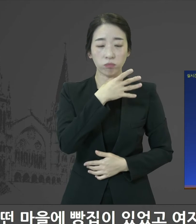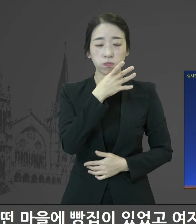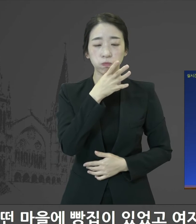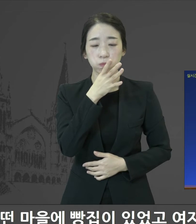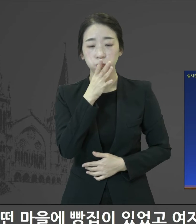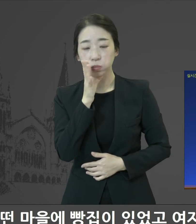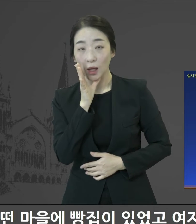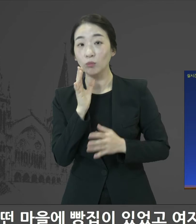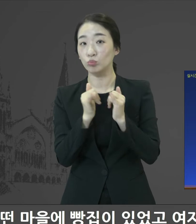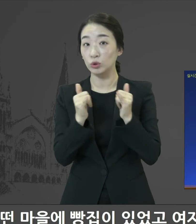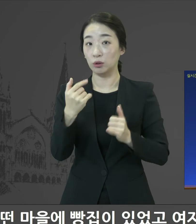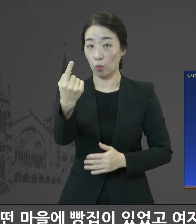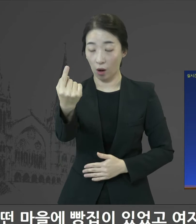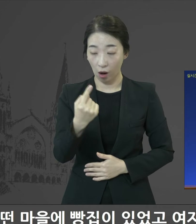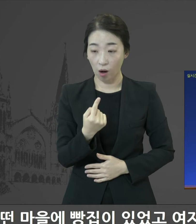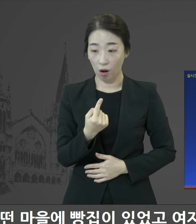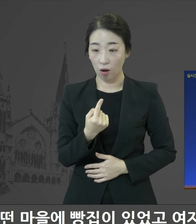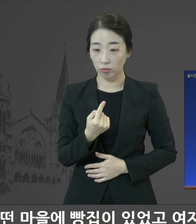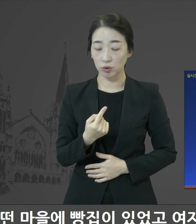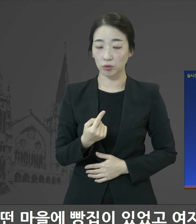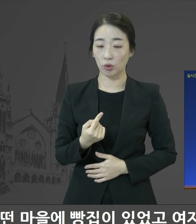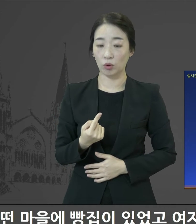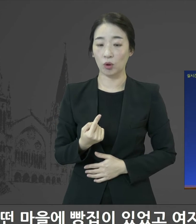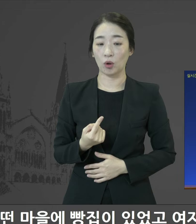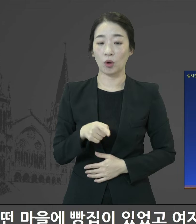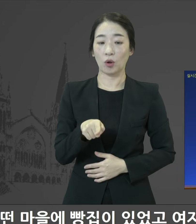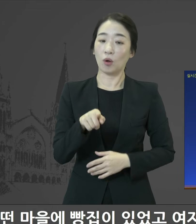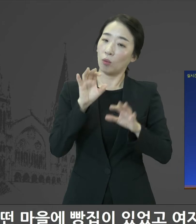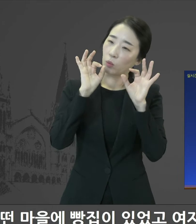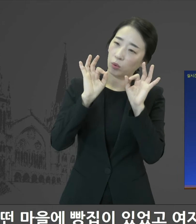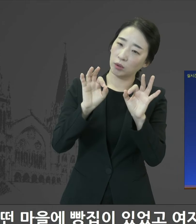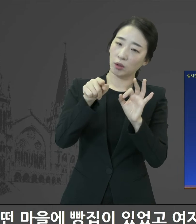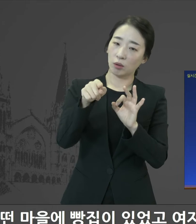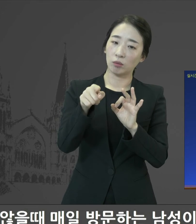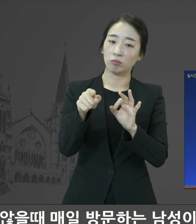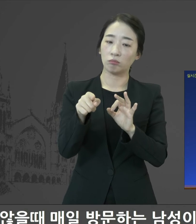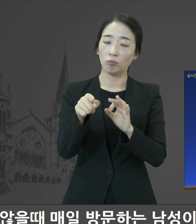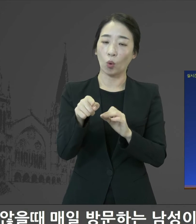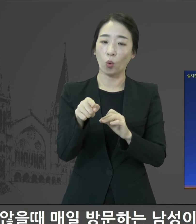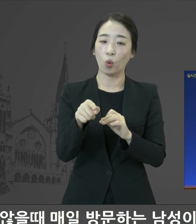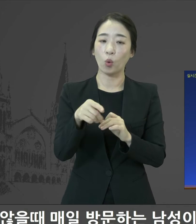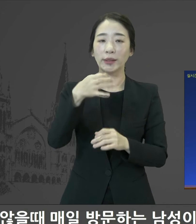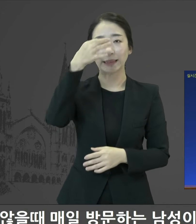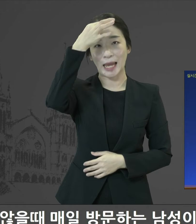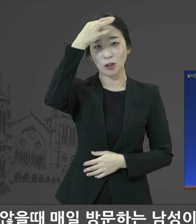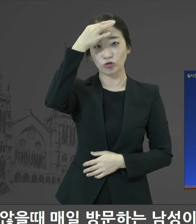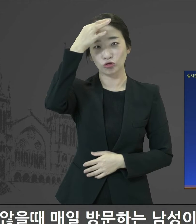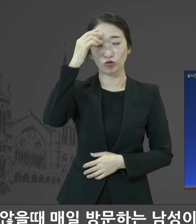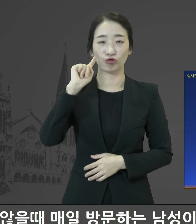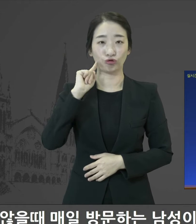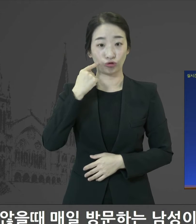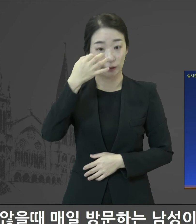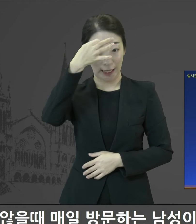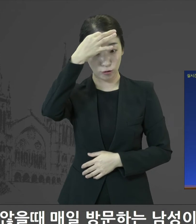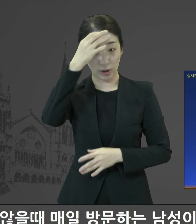남성이 딱 봐도 예술가인 것 같아요. 예술가가 늘 남루한 것은 아닌데 예술가들은 자기의